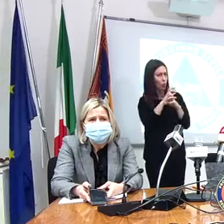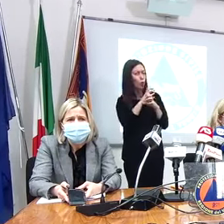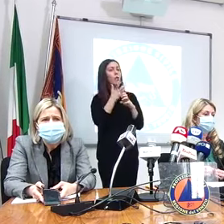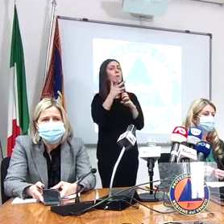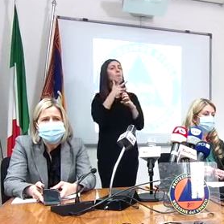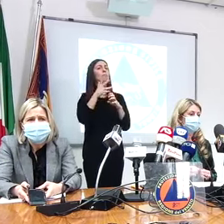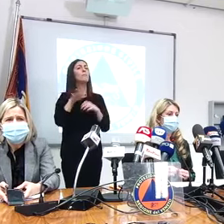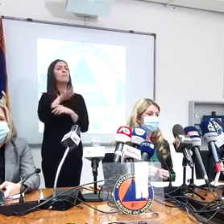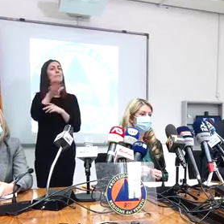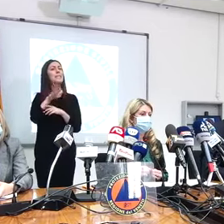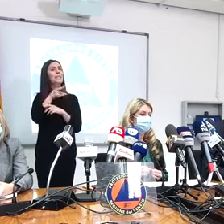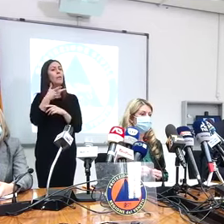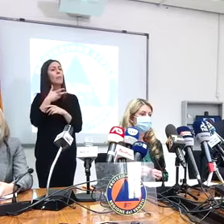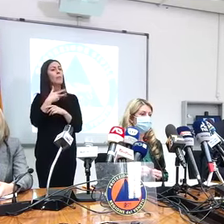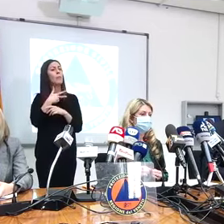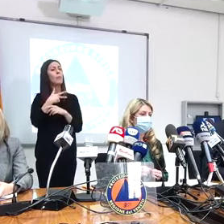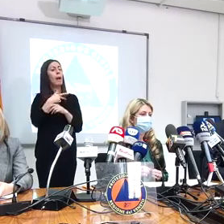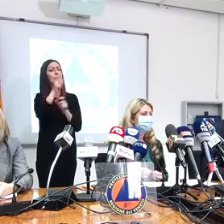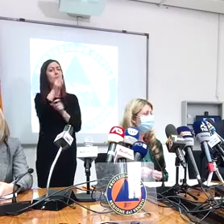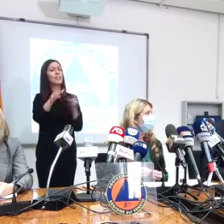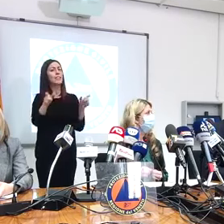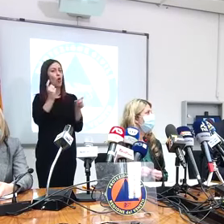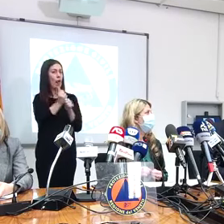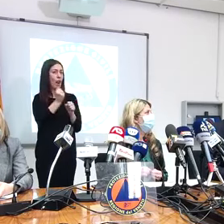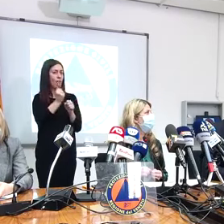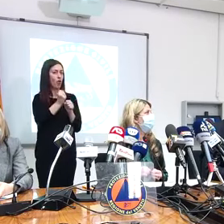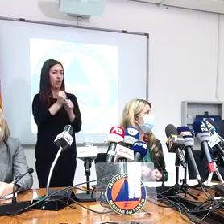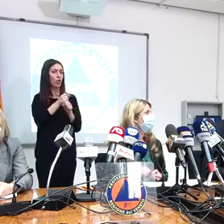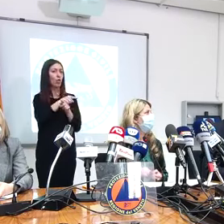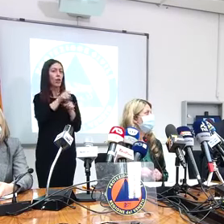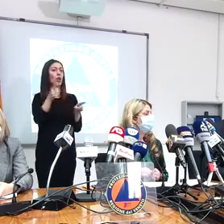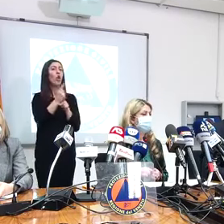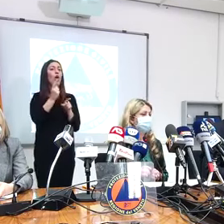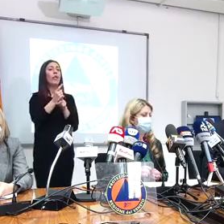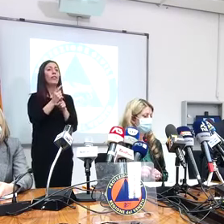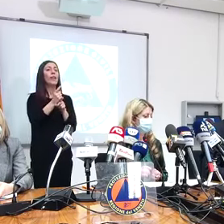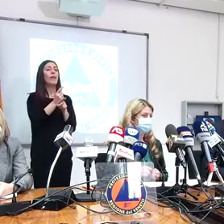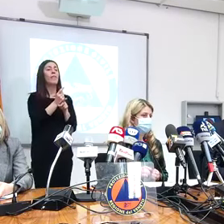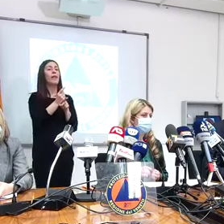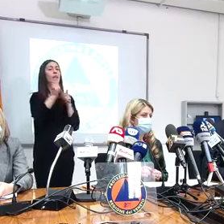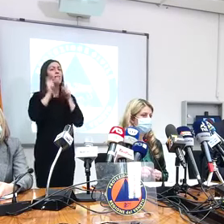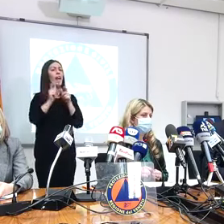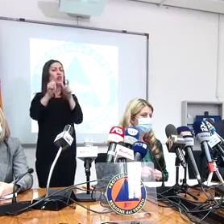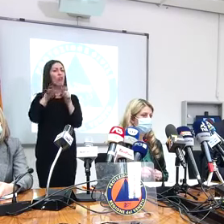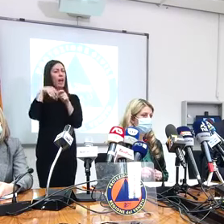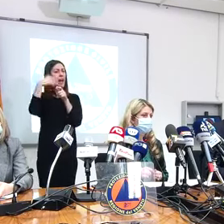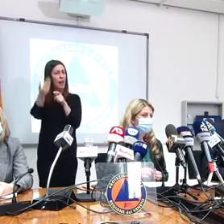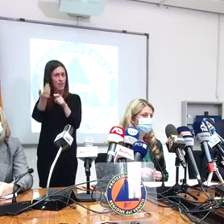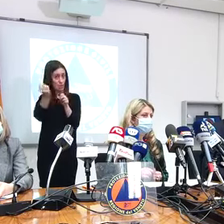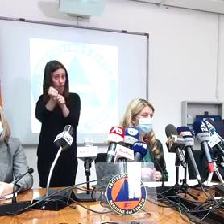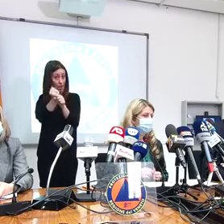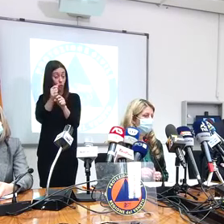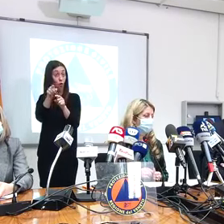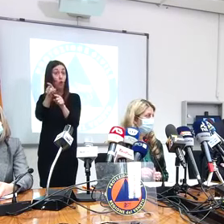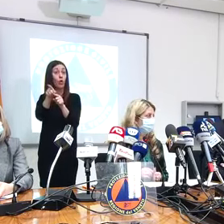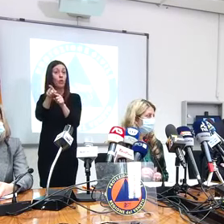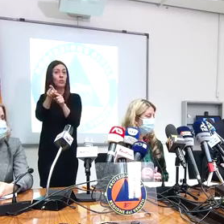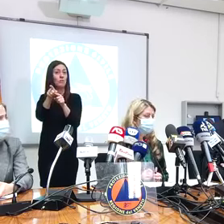i lavoratori che devono andare in trasferta all'estero perché riconosciuti dall'Europa, cioè devono sottostare a misure